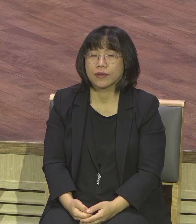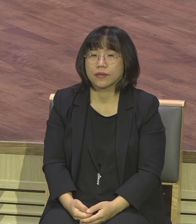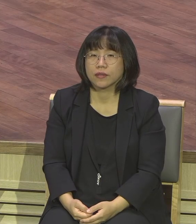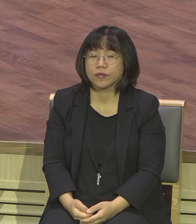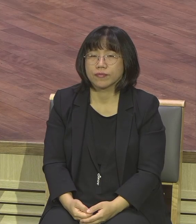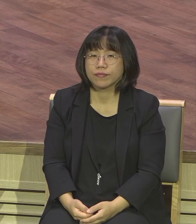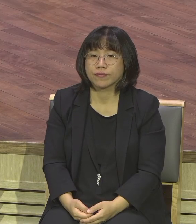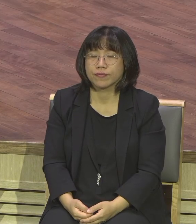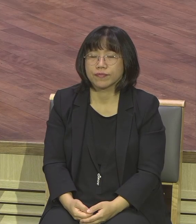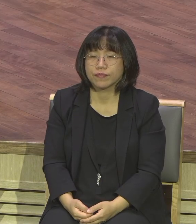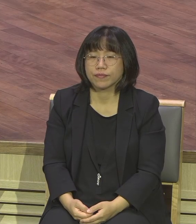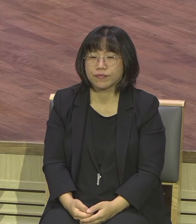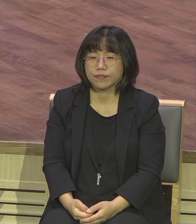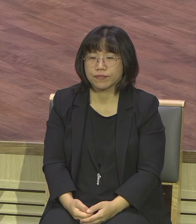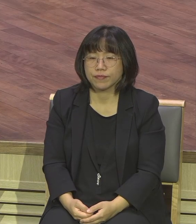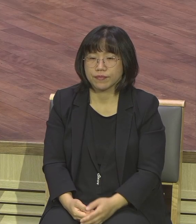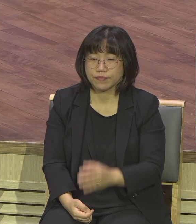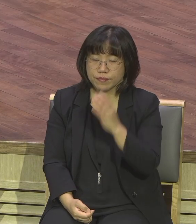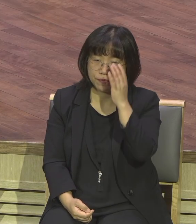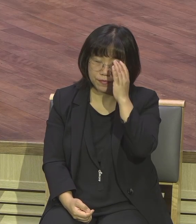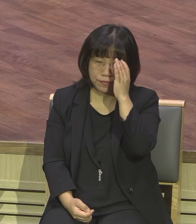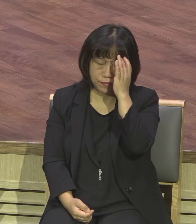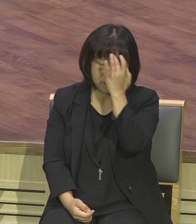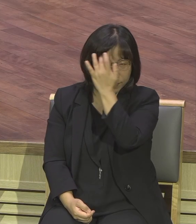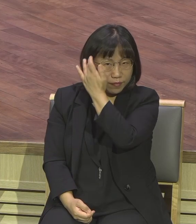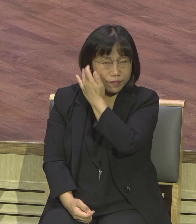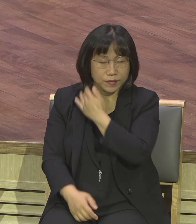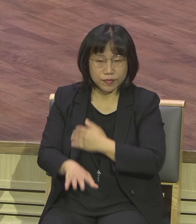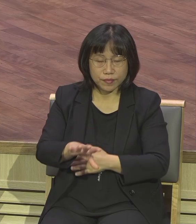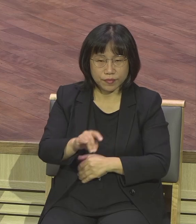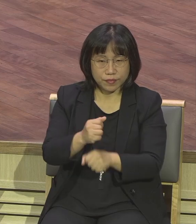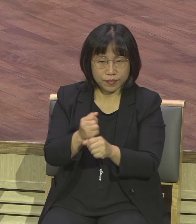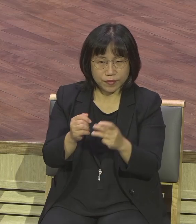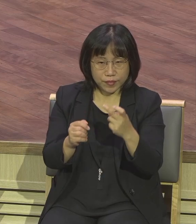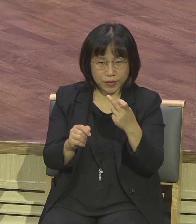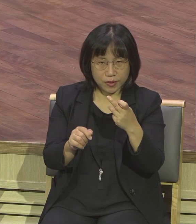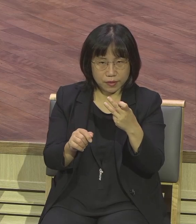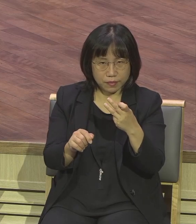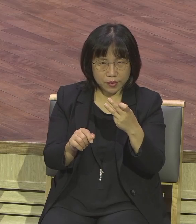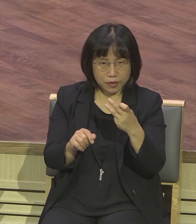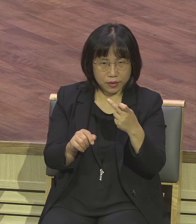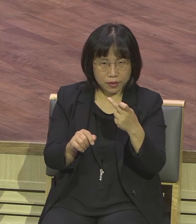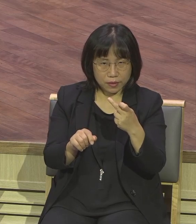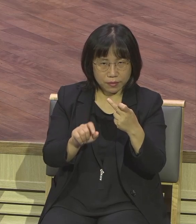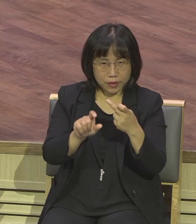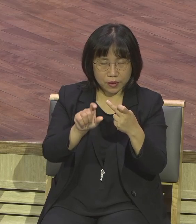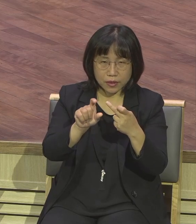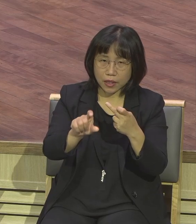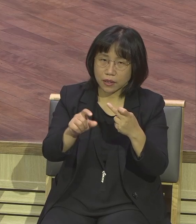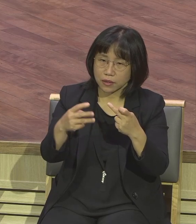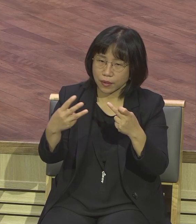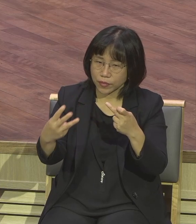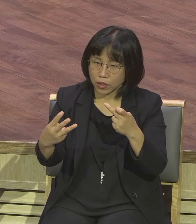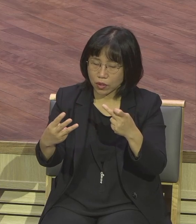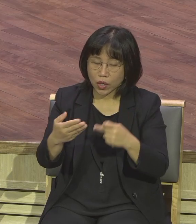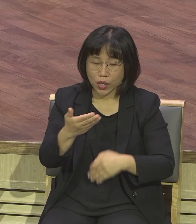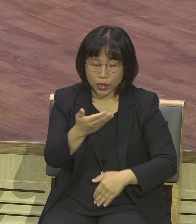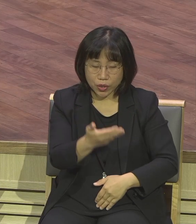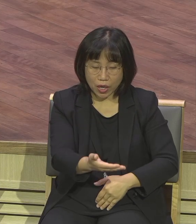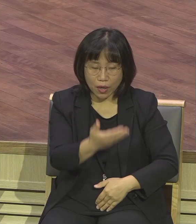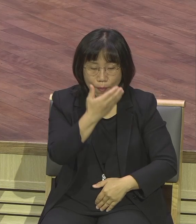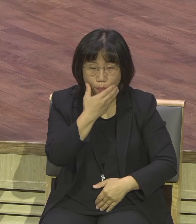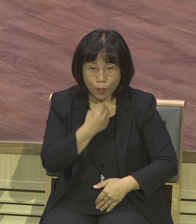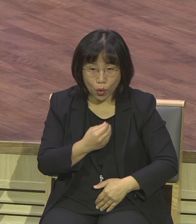대표적 축복, 대표적인 축복. 자, 12장 3절 보면, 너를 축복하는 자에게는 내가